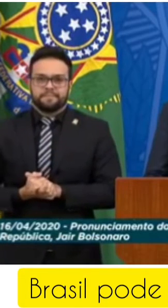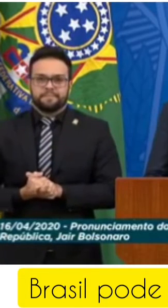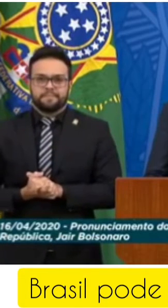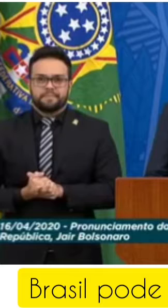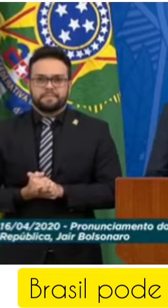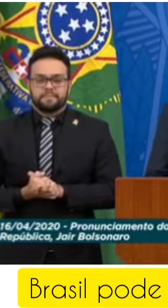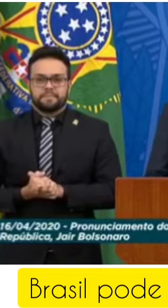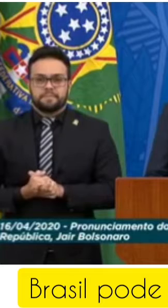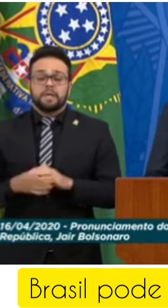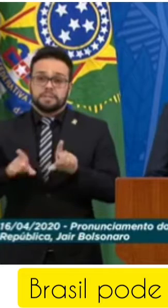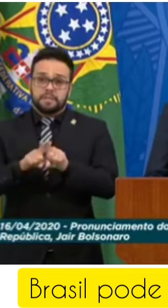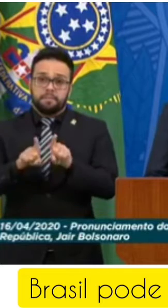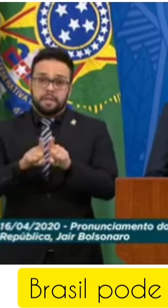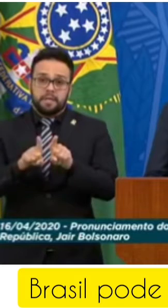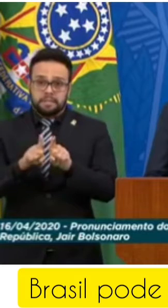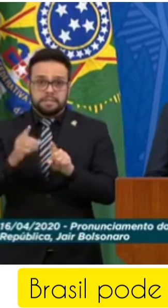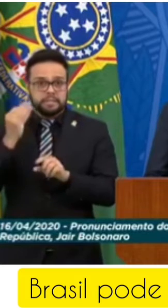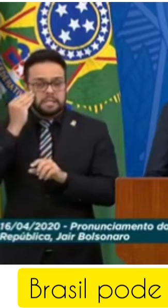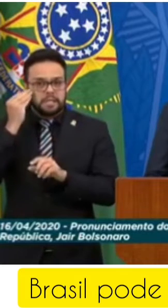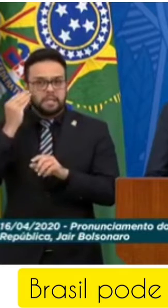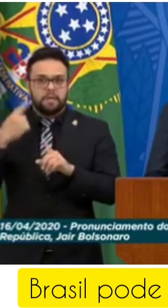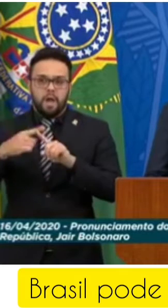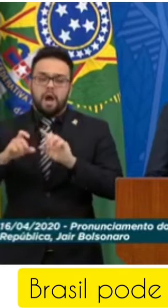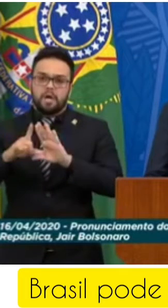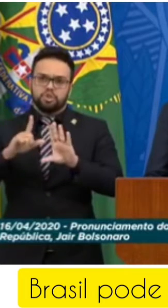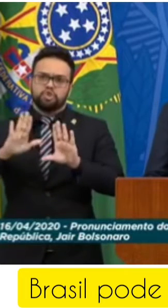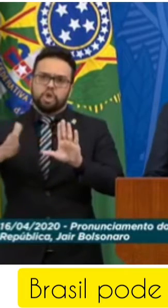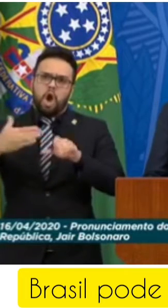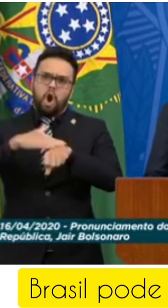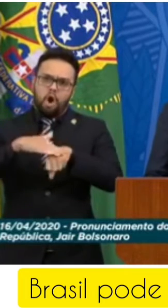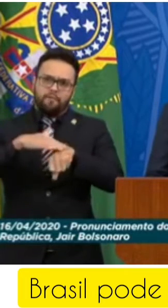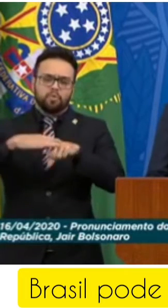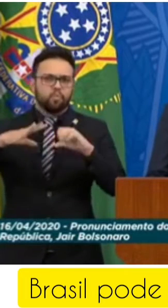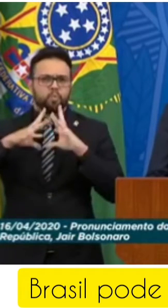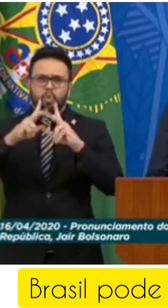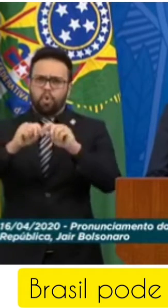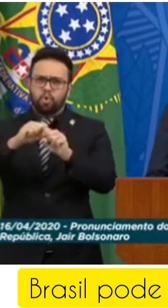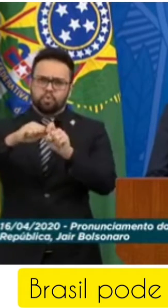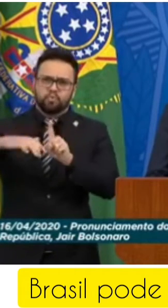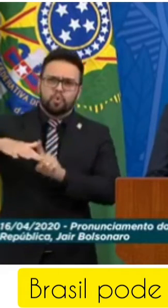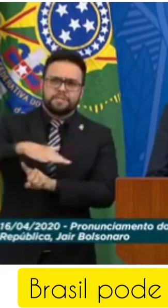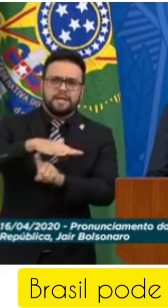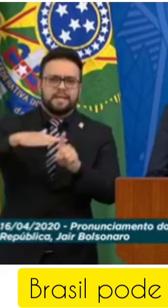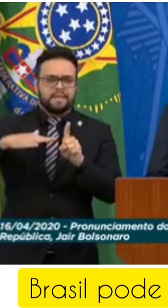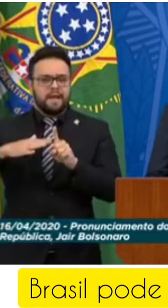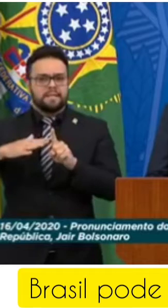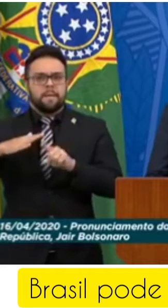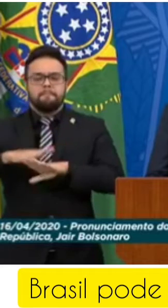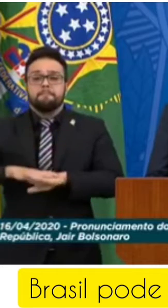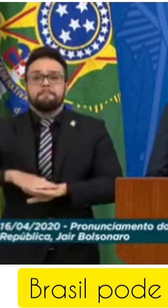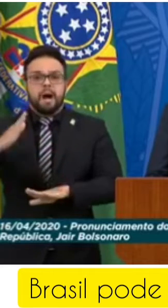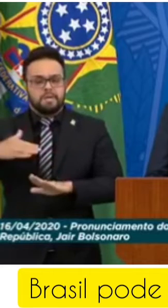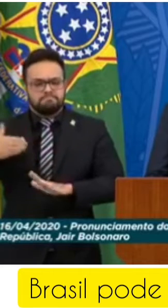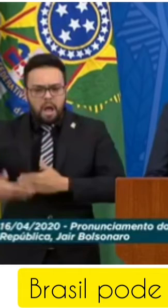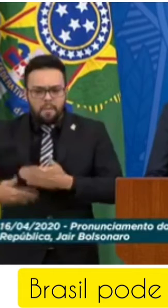estamos vendo também, como temos conversado com toda a sociedade, cada vez mais